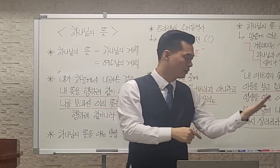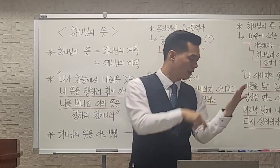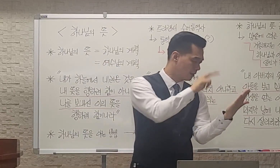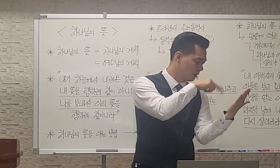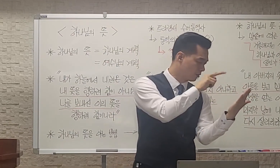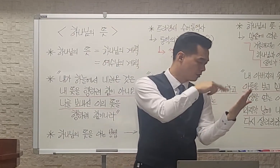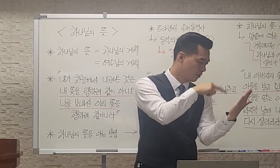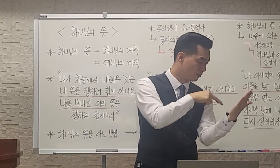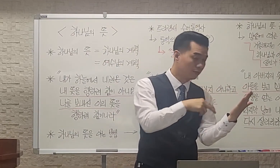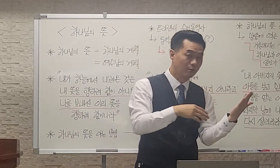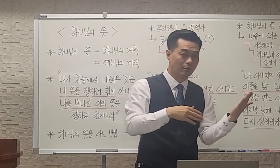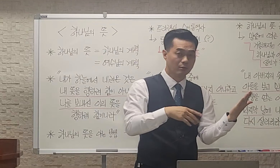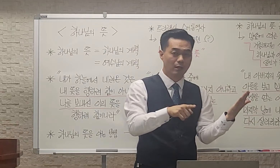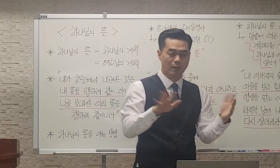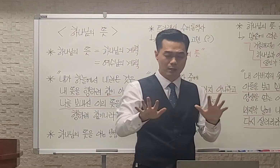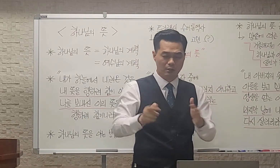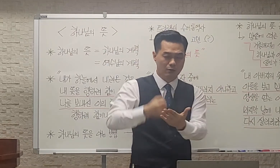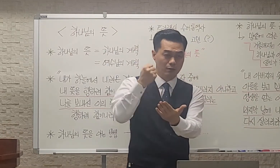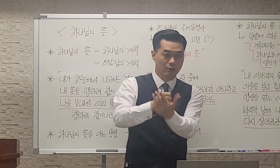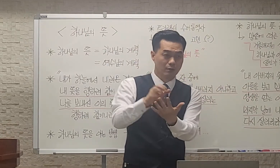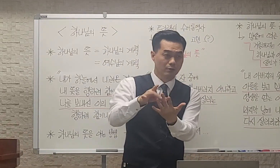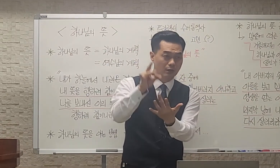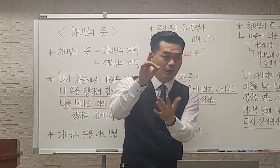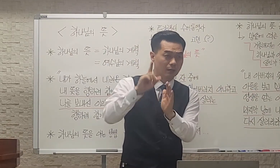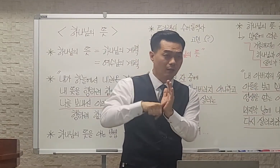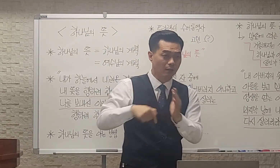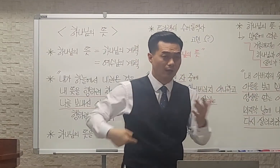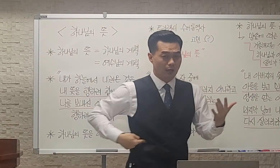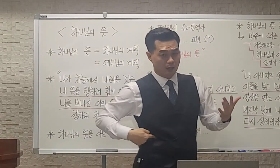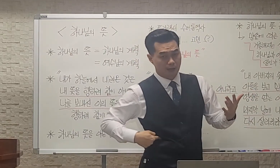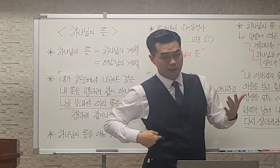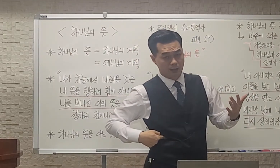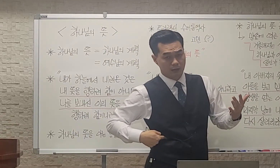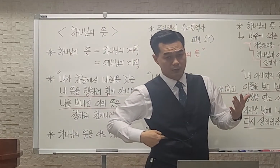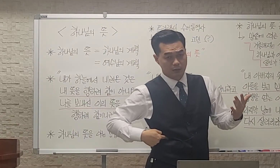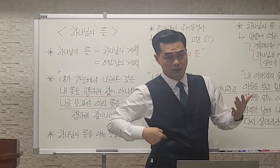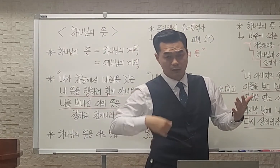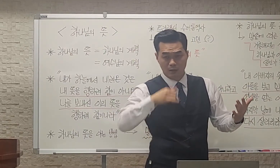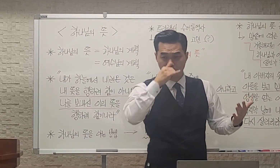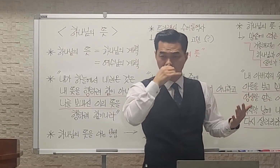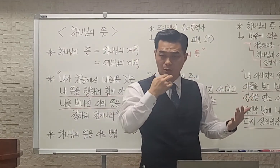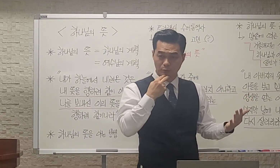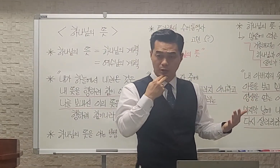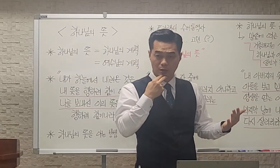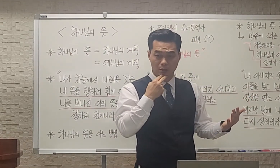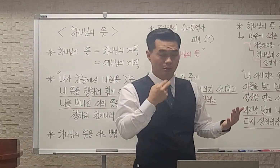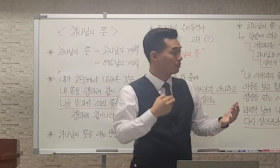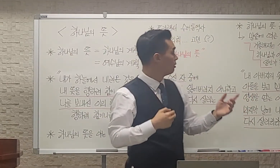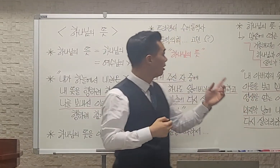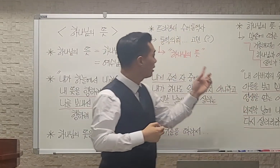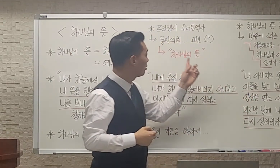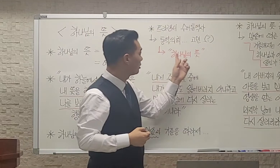딱 읽었어. 근데 이걸 선택할 때 내가 양심의 틀림이 있는가 없는가? 아까 이거 같은 거